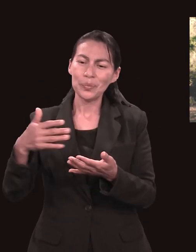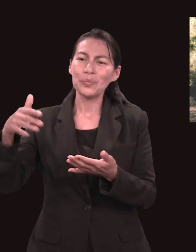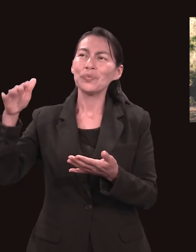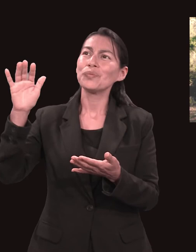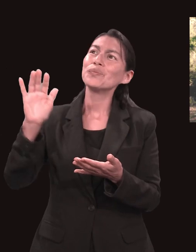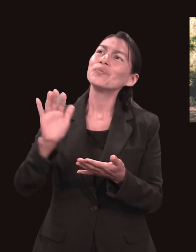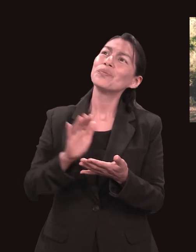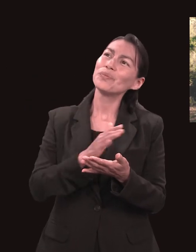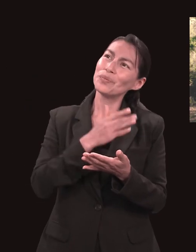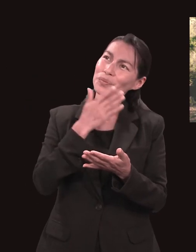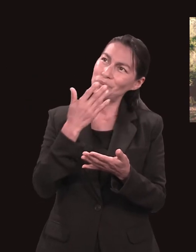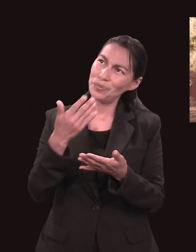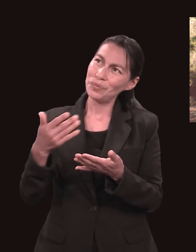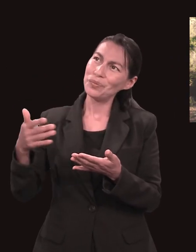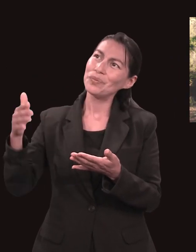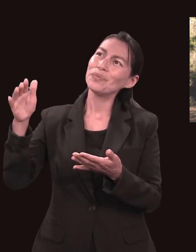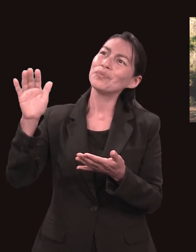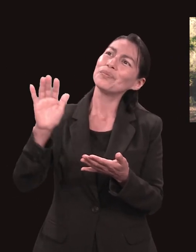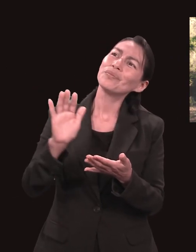el momento